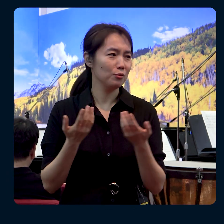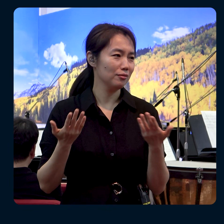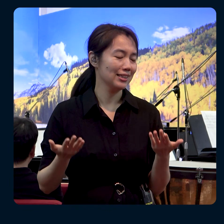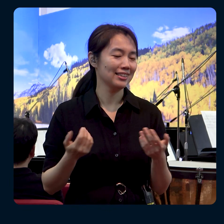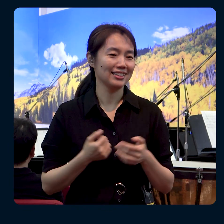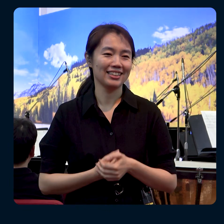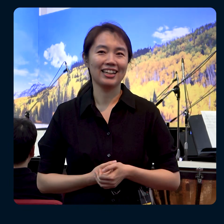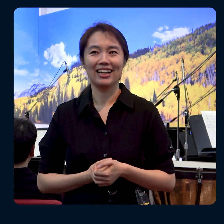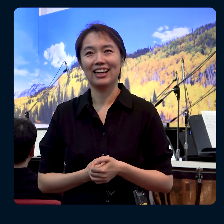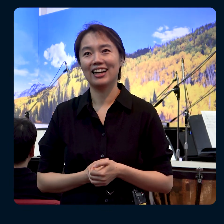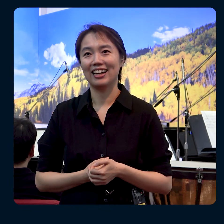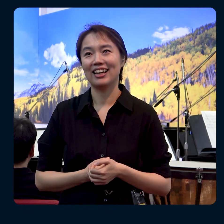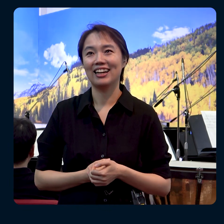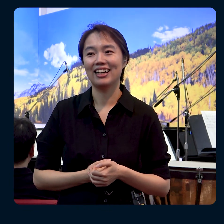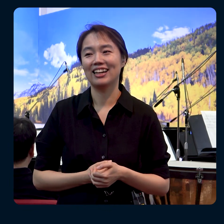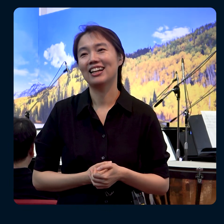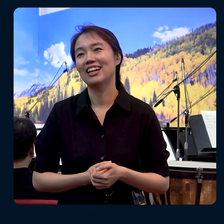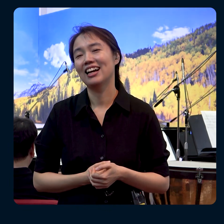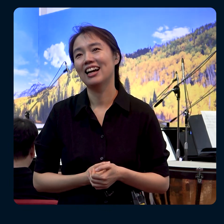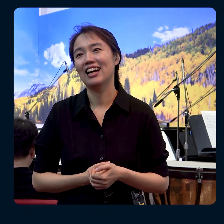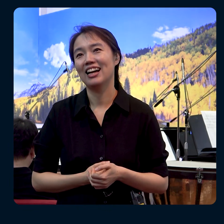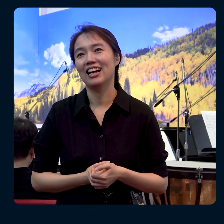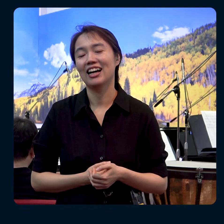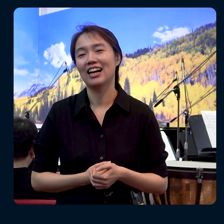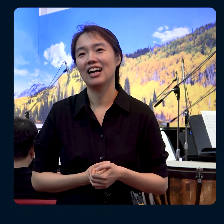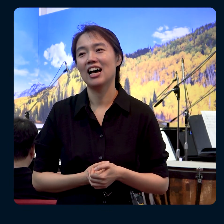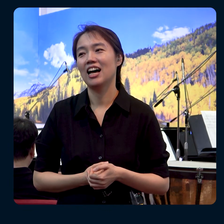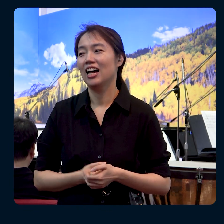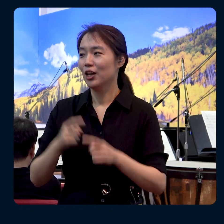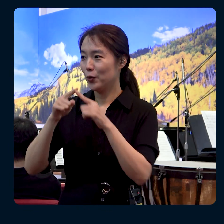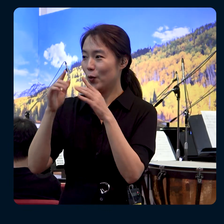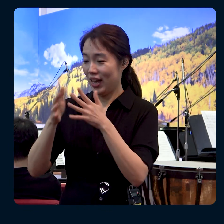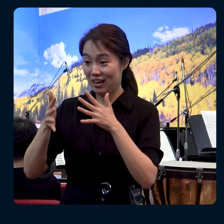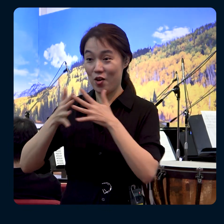그러면 어쩔 수 없죠. 그래가지고 그 교회